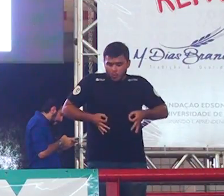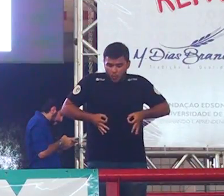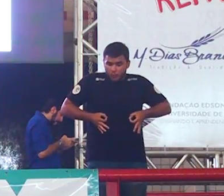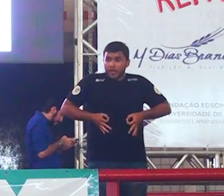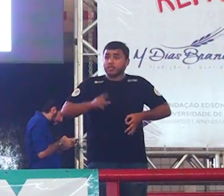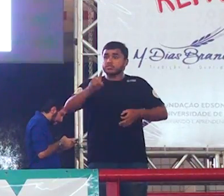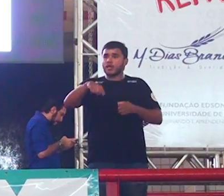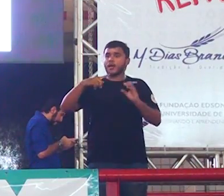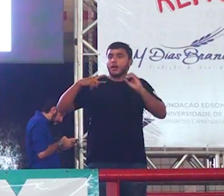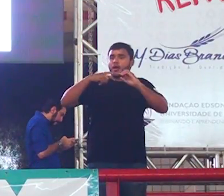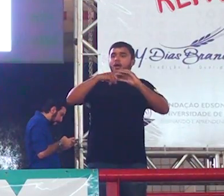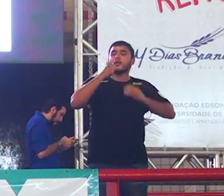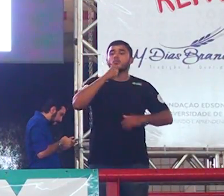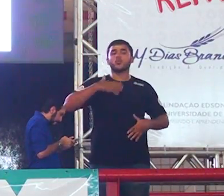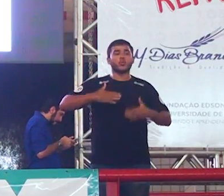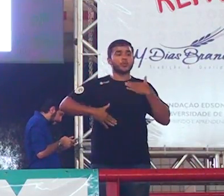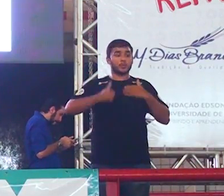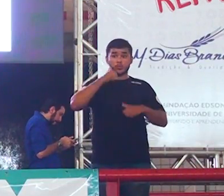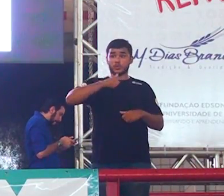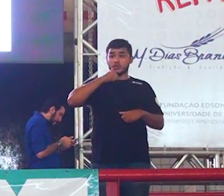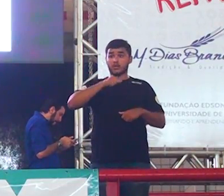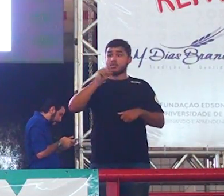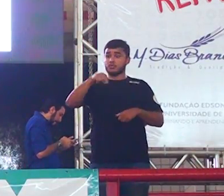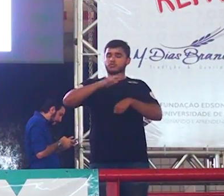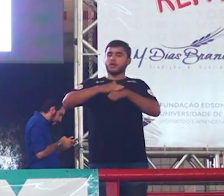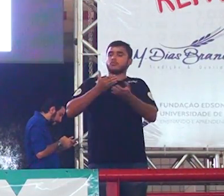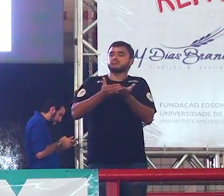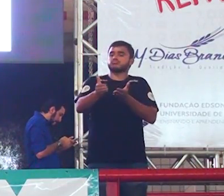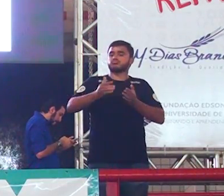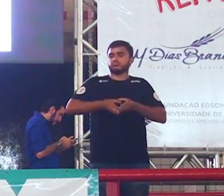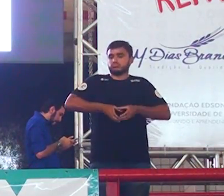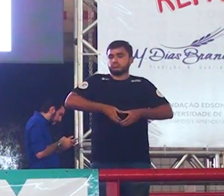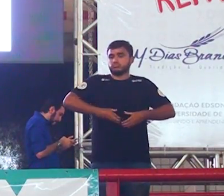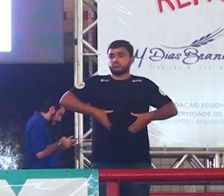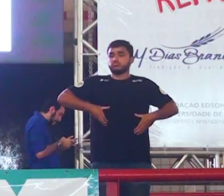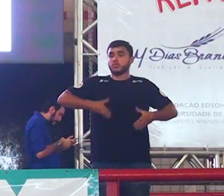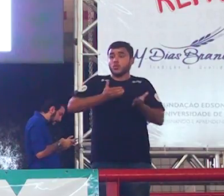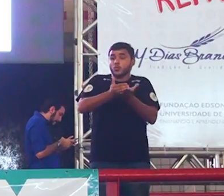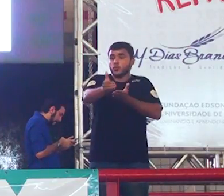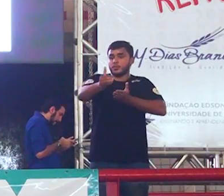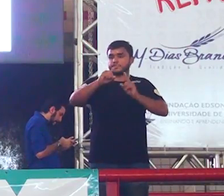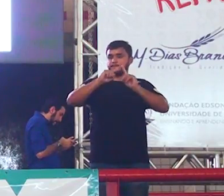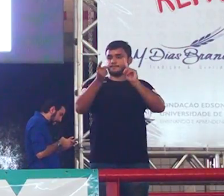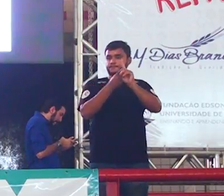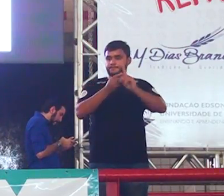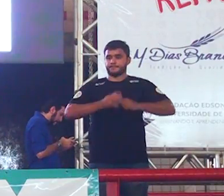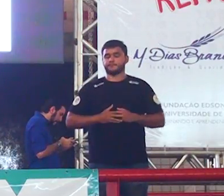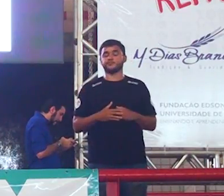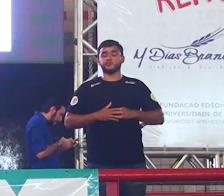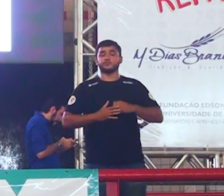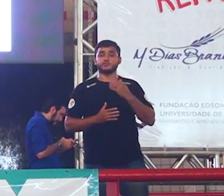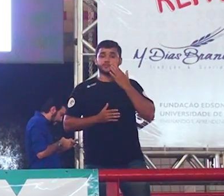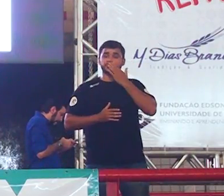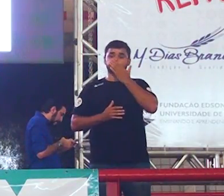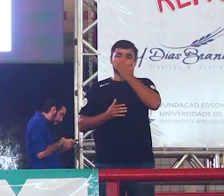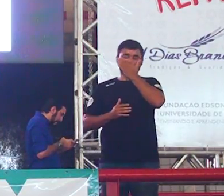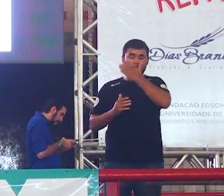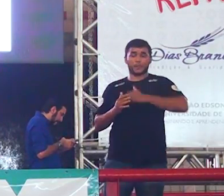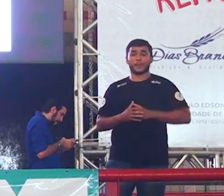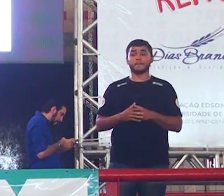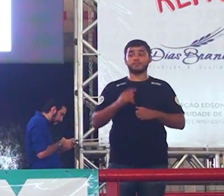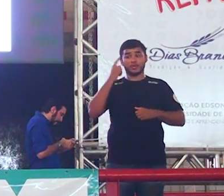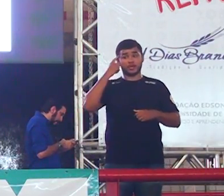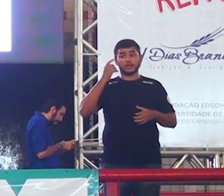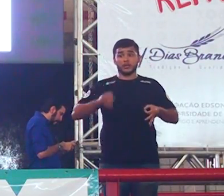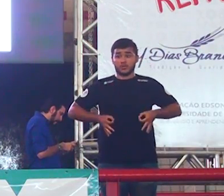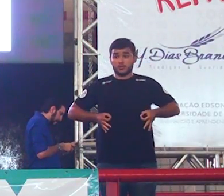e é exatamente que é o local onde vai ter quem? A eventual fecundação. Ok? Muito bem. Depois nós temos o útero, que é o